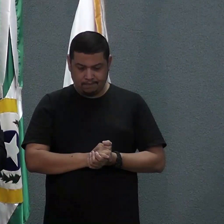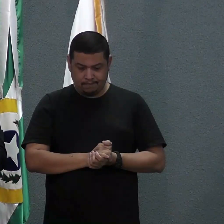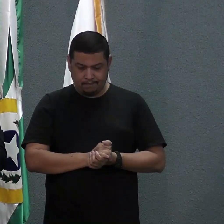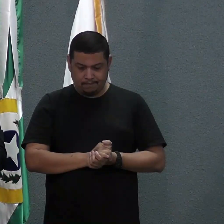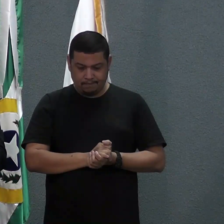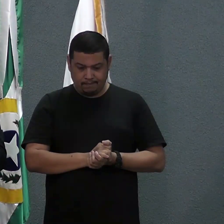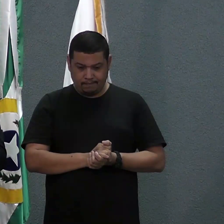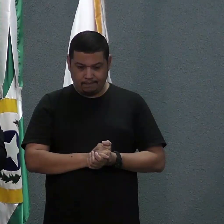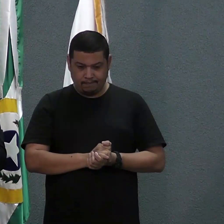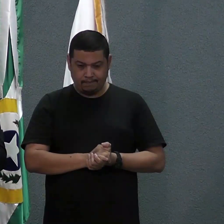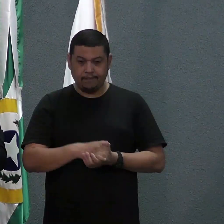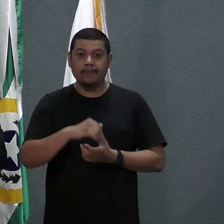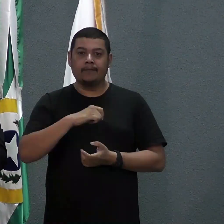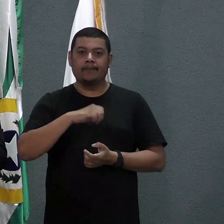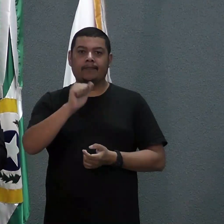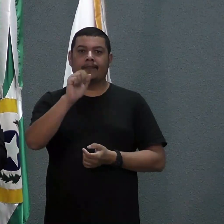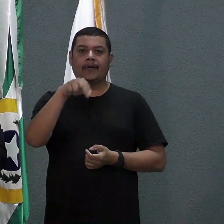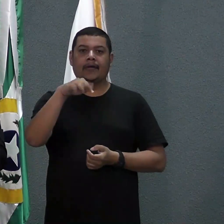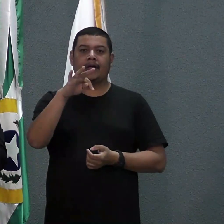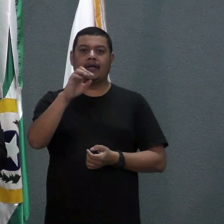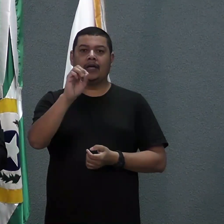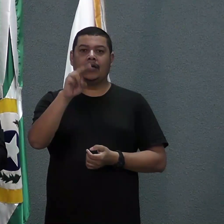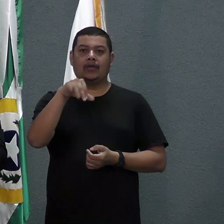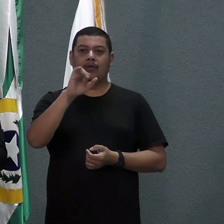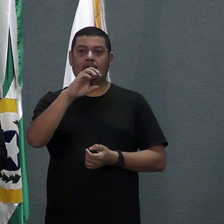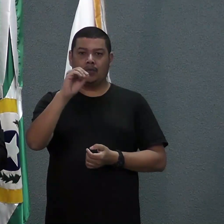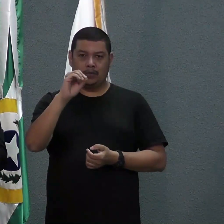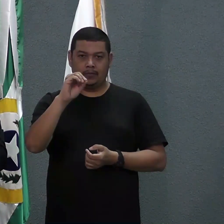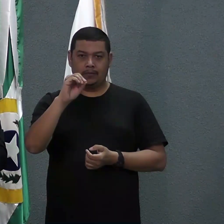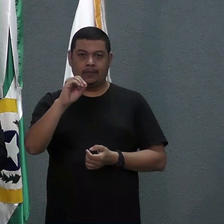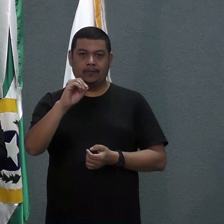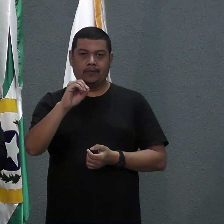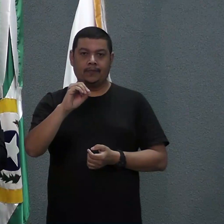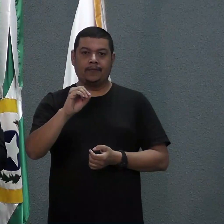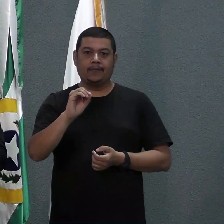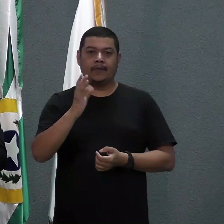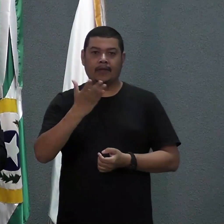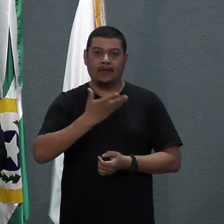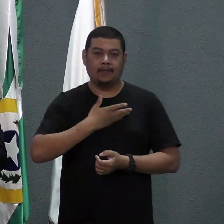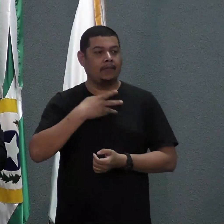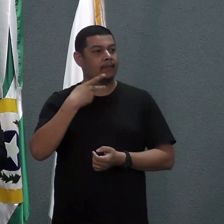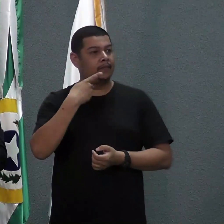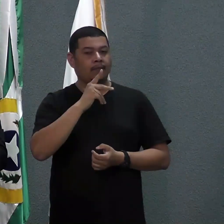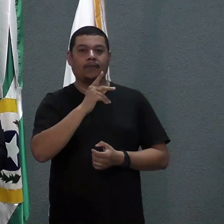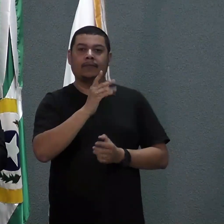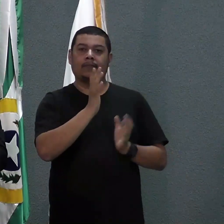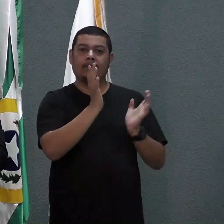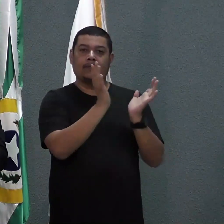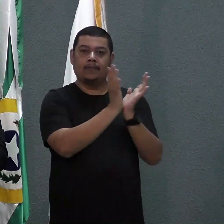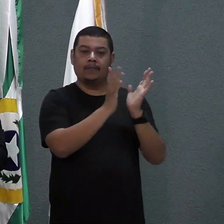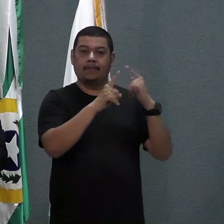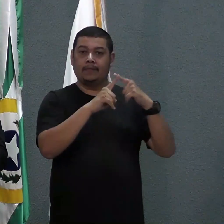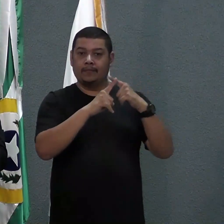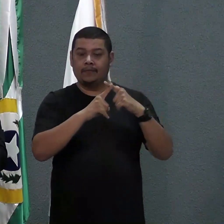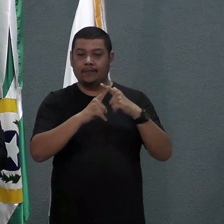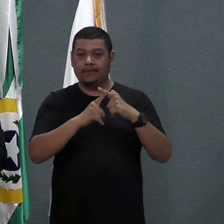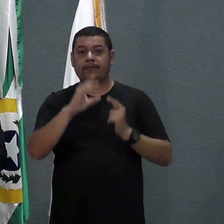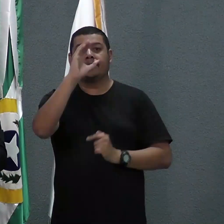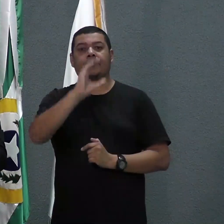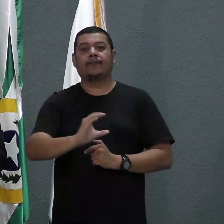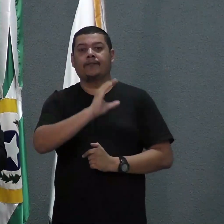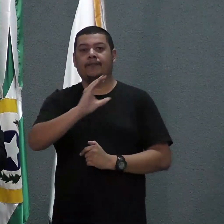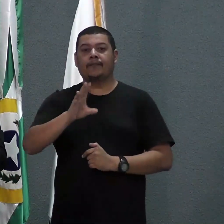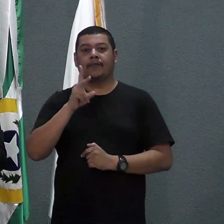a perca do Antônio Muniz, grande parceiro da nossa igreja, da nossa comunidade católica, sempre atuante nas festas,